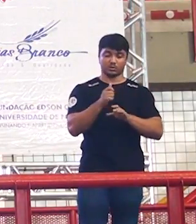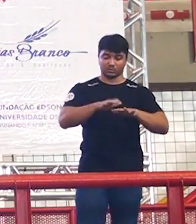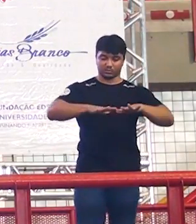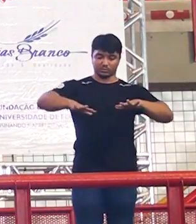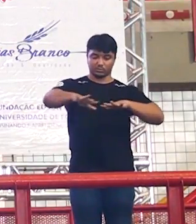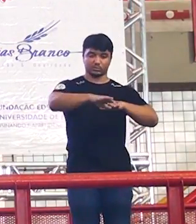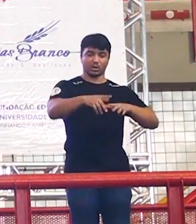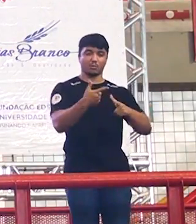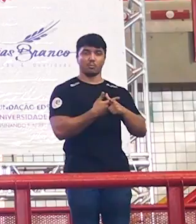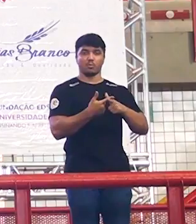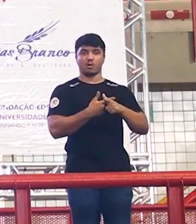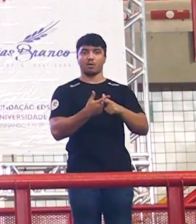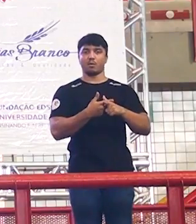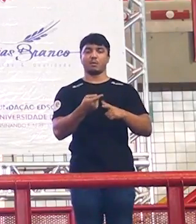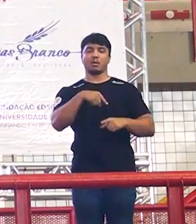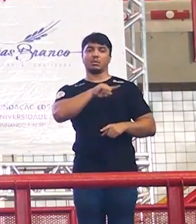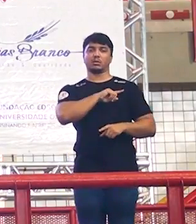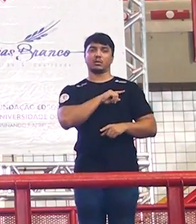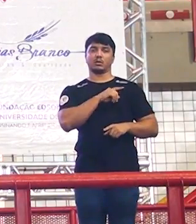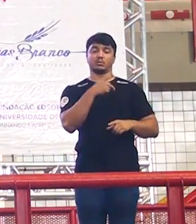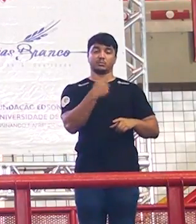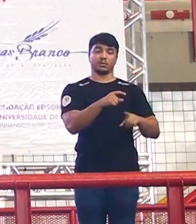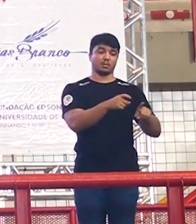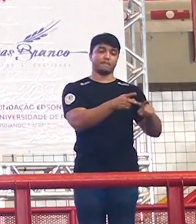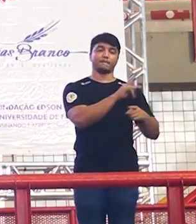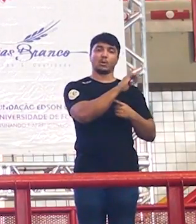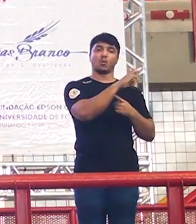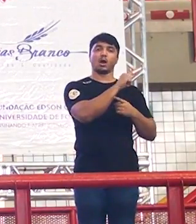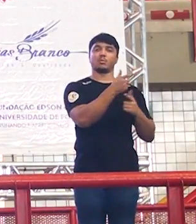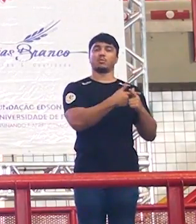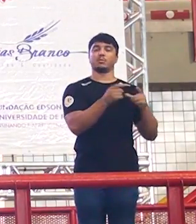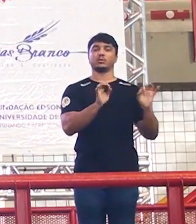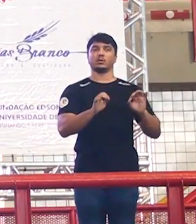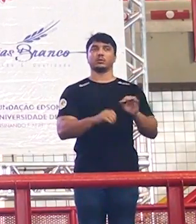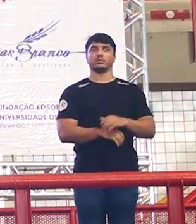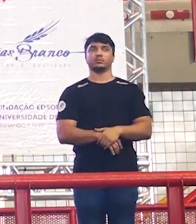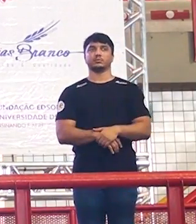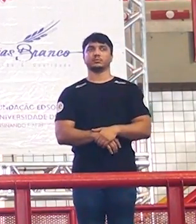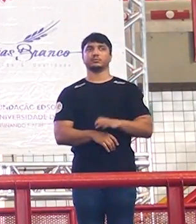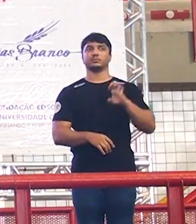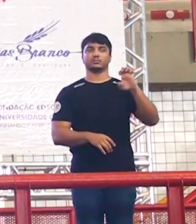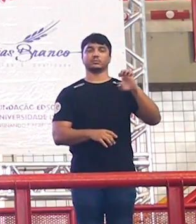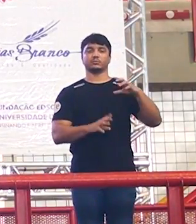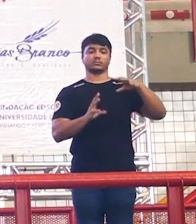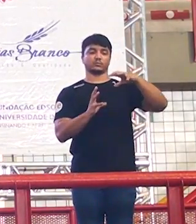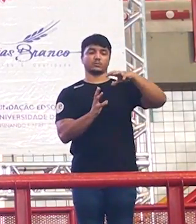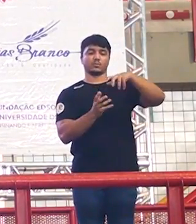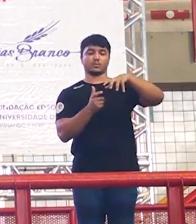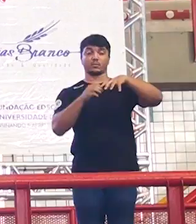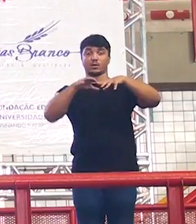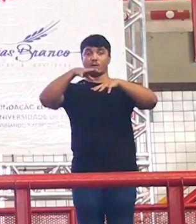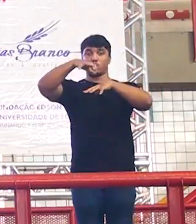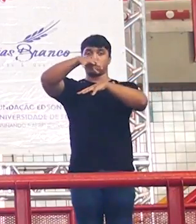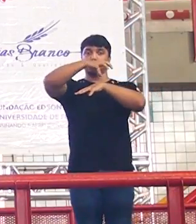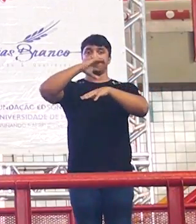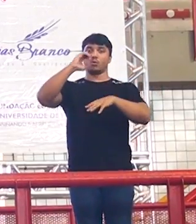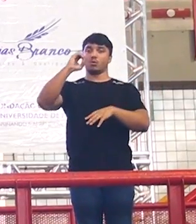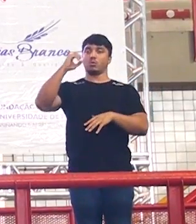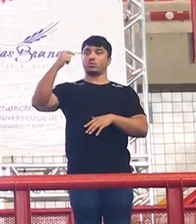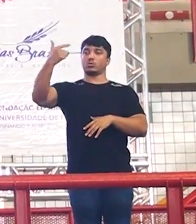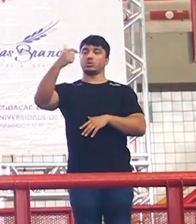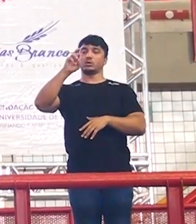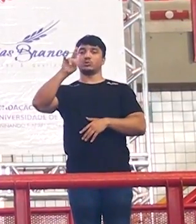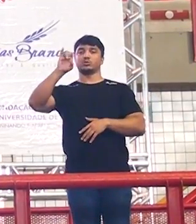prejudicando a agricultura, mas sem trazer prejuízo para a pecuária. É a contaminação da atmosfera, deixando O2